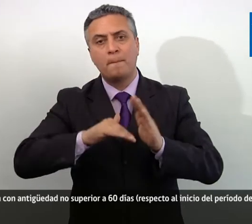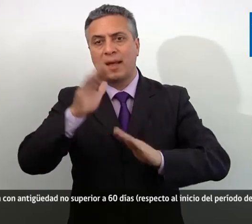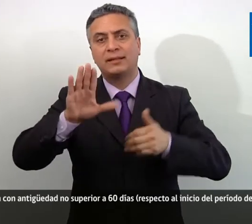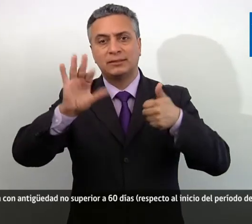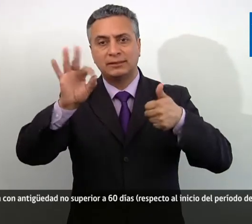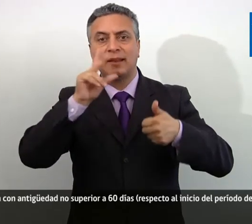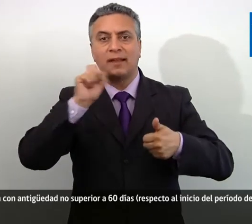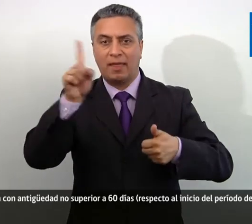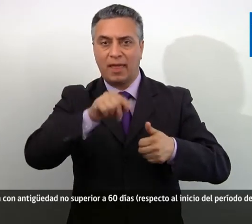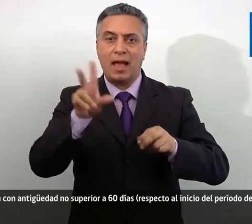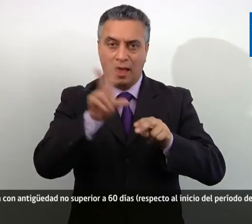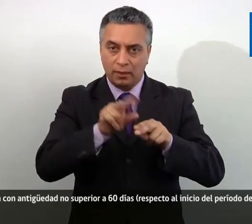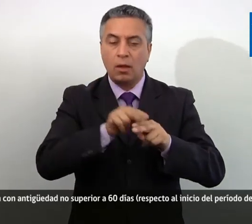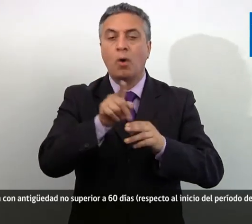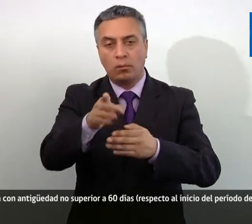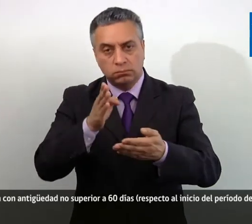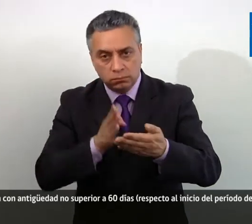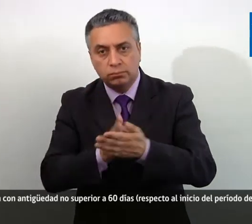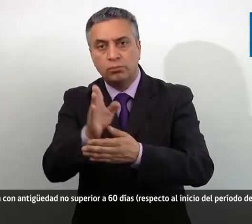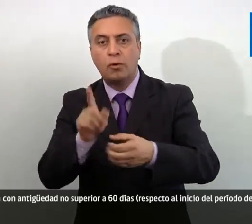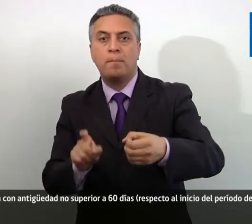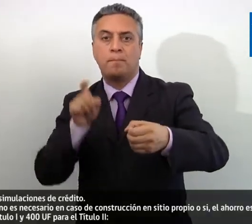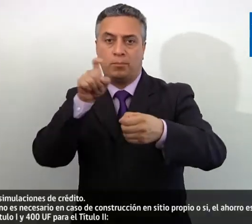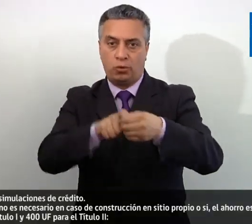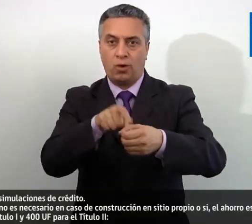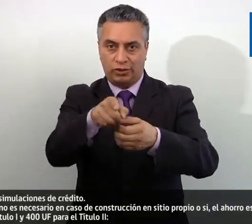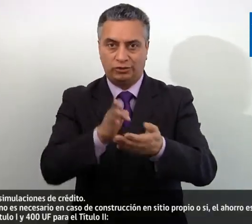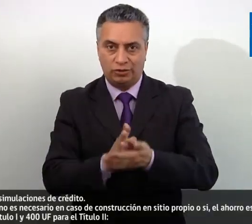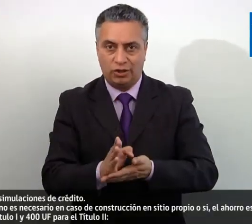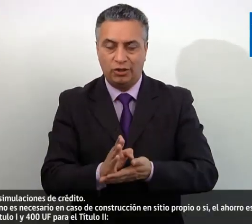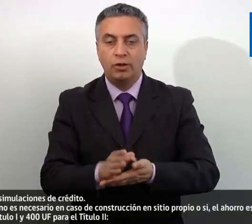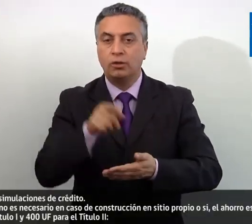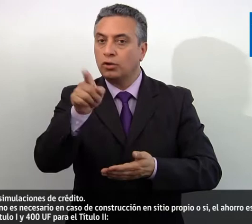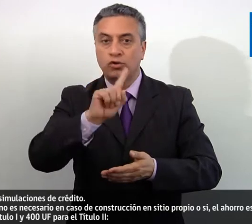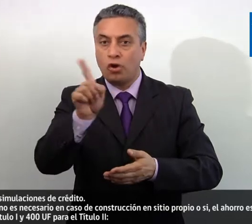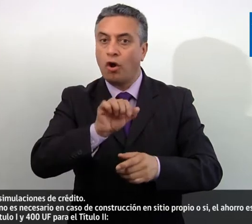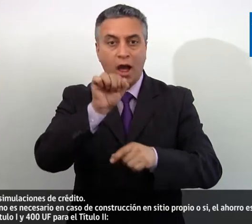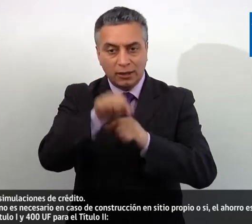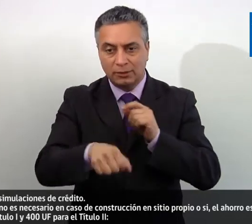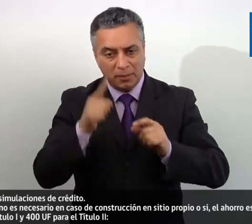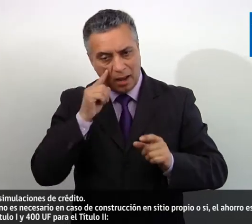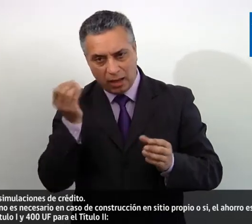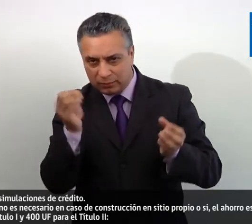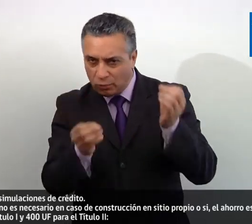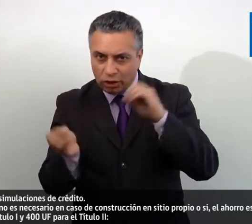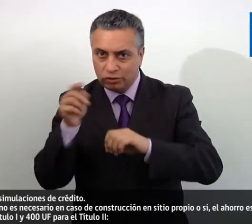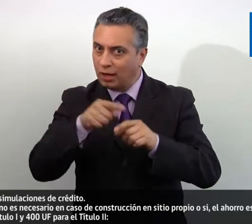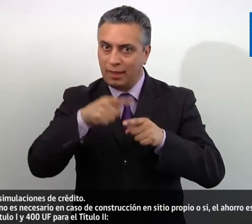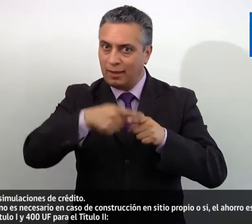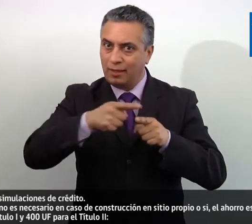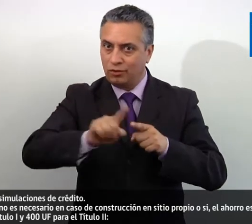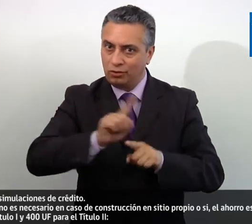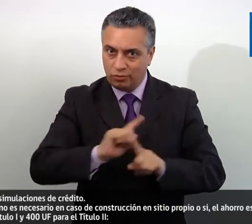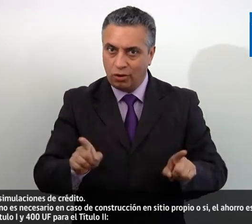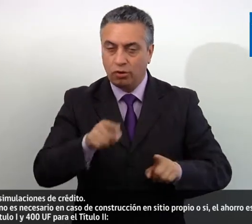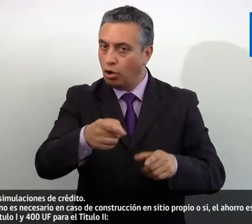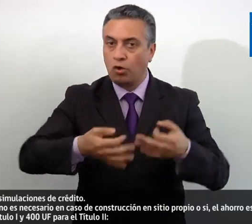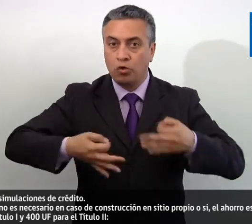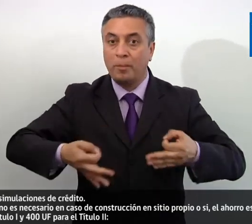60 días respecto al inicio del periodo de postulación. No se aceptarán simulaciones de crédito. Este documento no es necesario